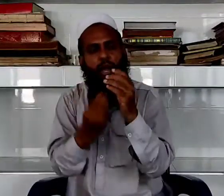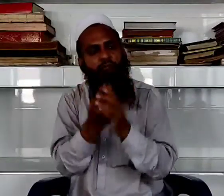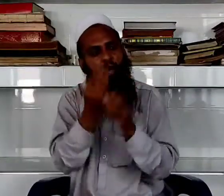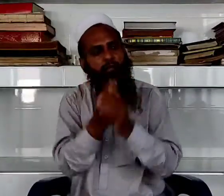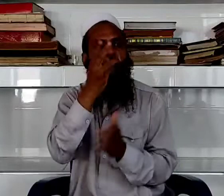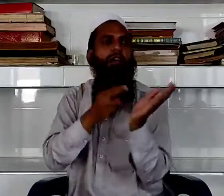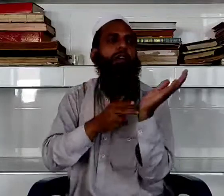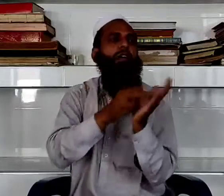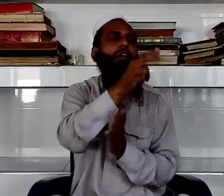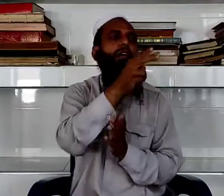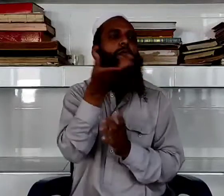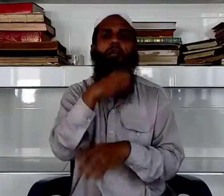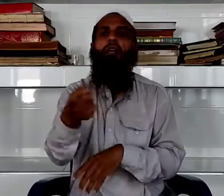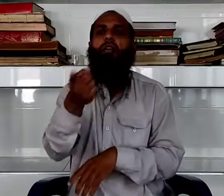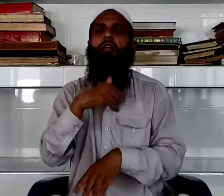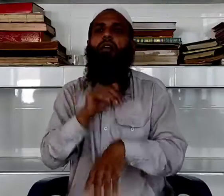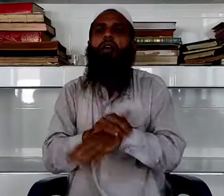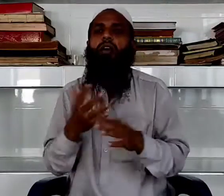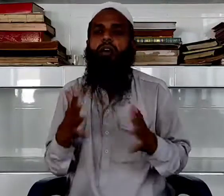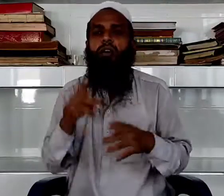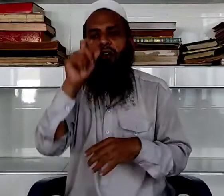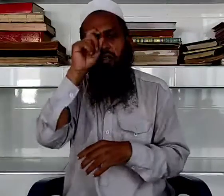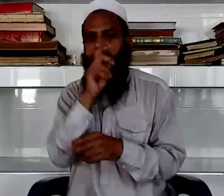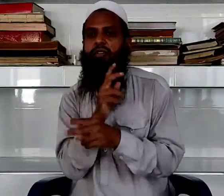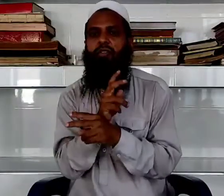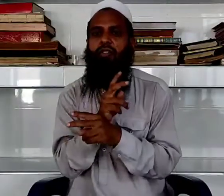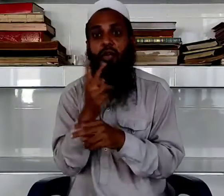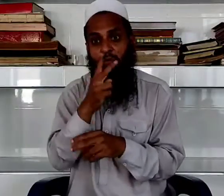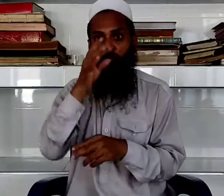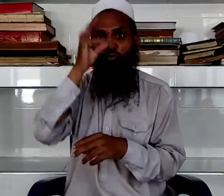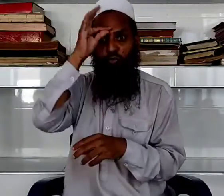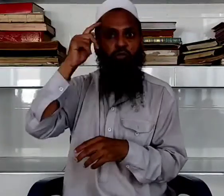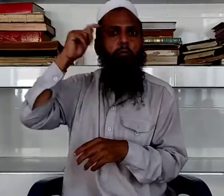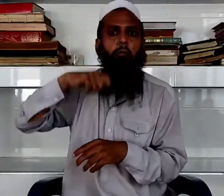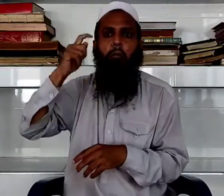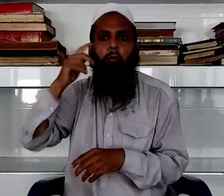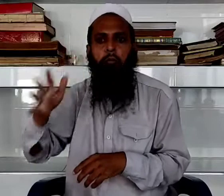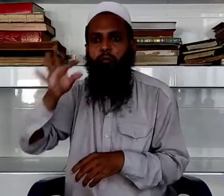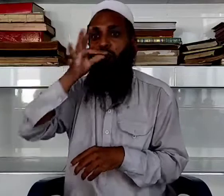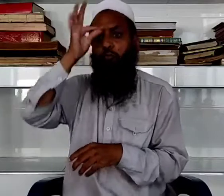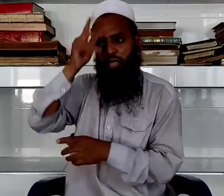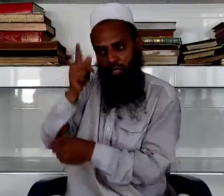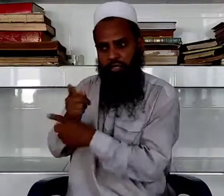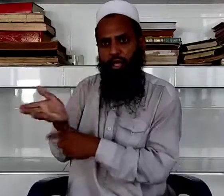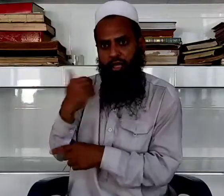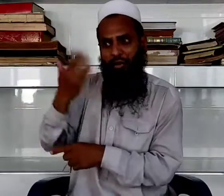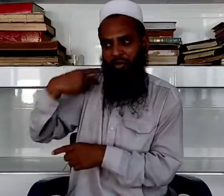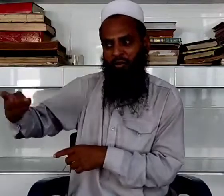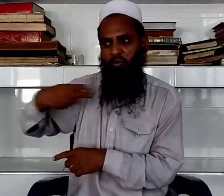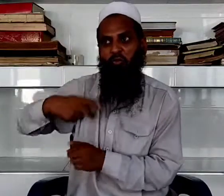ਦਾ ਨਾਮ ਨਫੀਸਾ ਹੈ, ਜੁਮਾਨਾ ਨੂਨ ਦੇ ਨਾਲ, ਜੁਮਾਮਾ ਨਹੀਂ ਨੂਨ ਦੇ ਨਾਲ ਜੁਮਾਨਾ, ਔਰ ਇੱਕ ਬੇਟੀ ਦਾ ਨਾਮ ਨਫੀਸਾ ਹੈ।